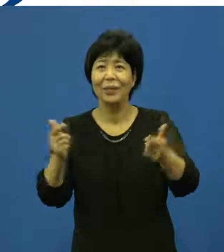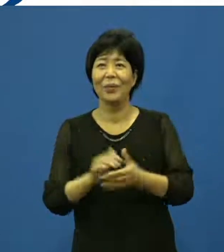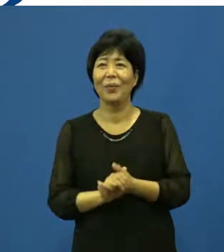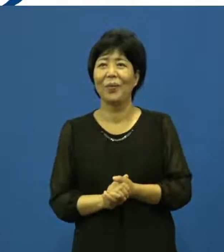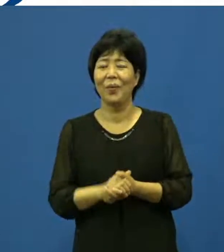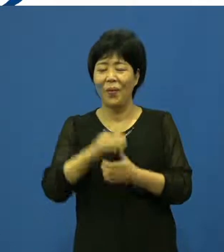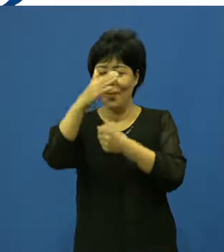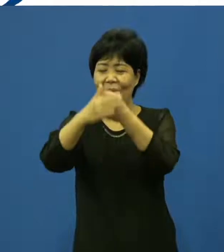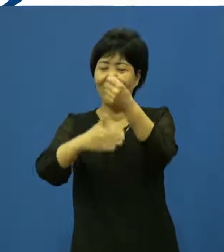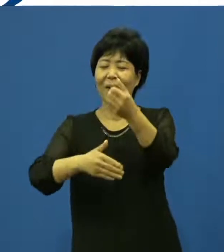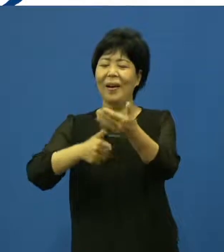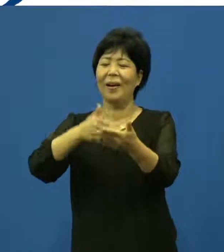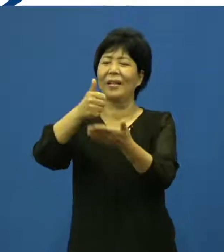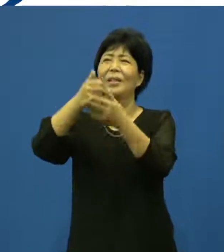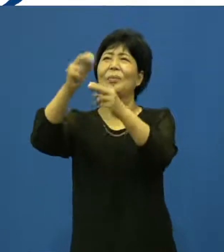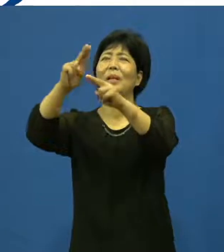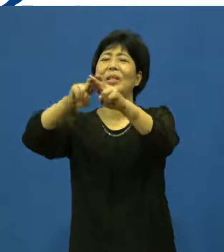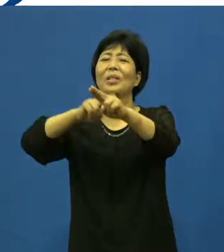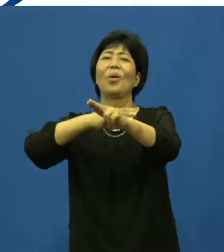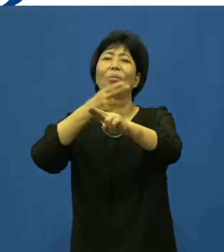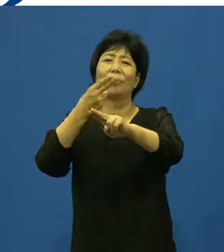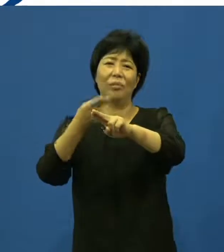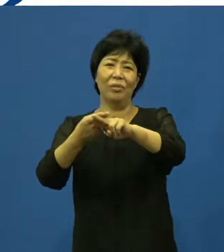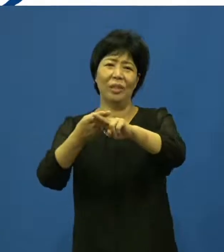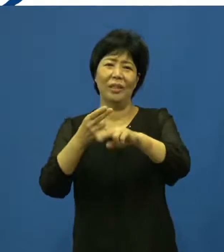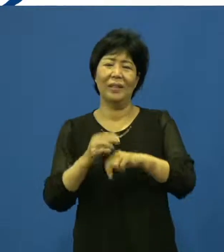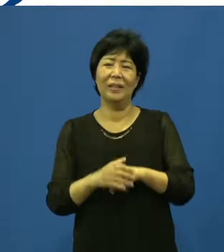무엇이라고요? 하나님의 선물이라.